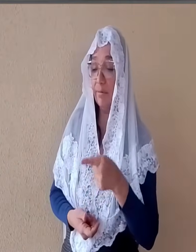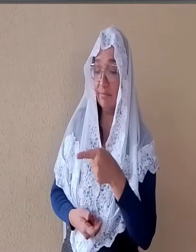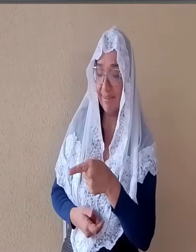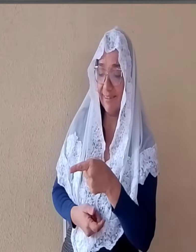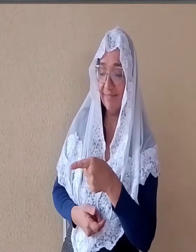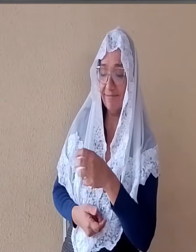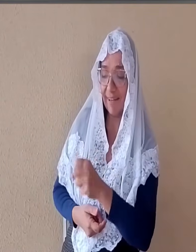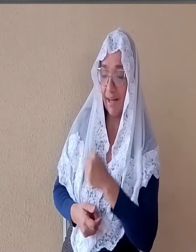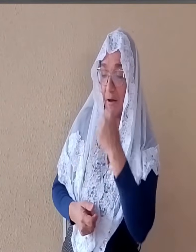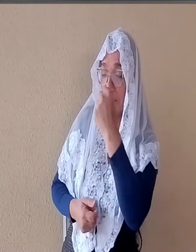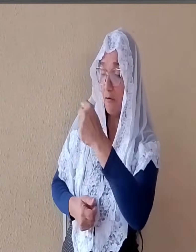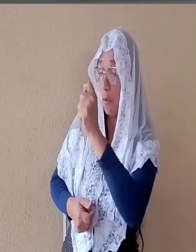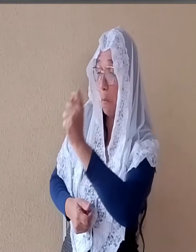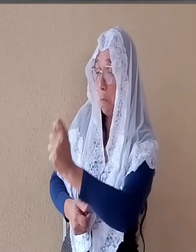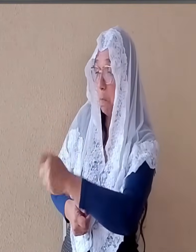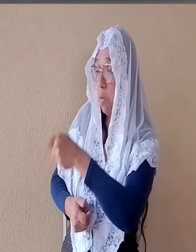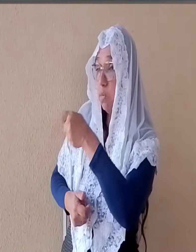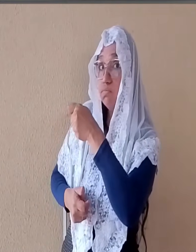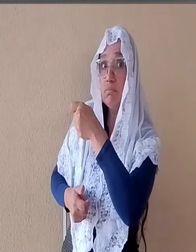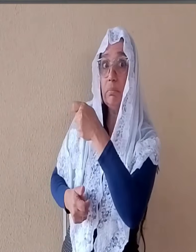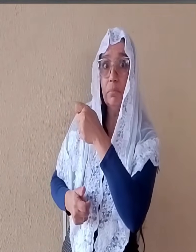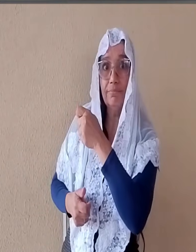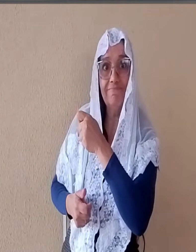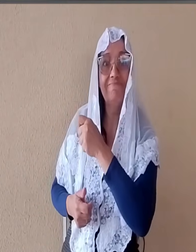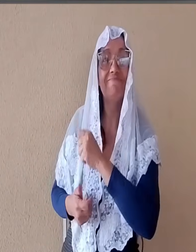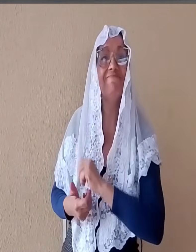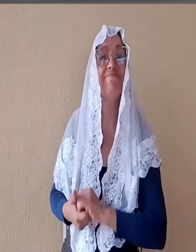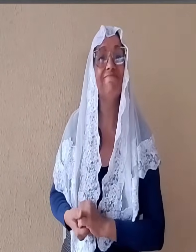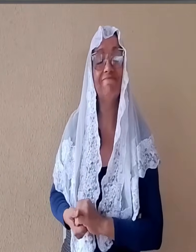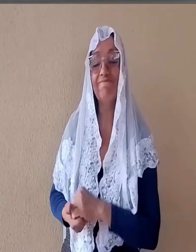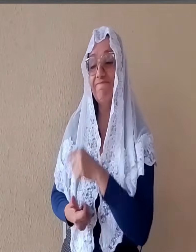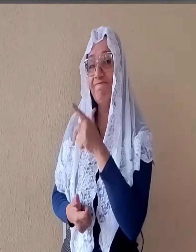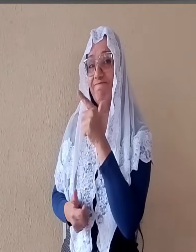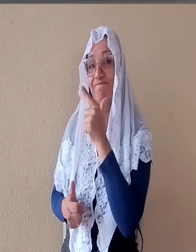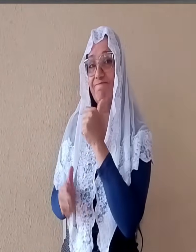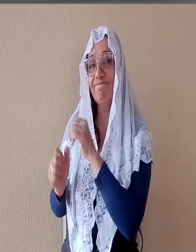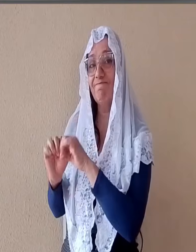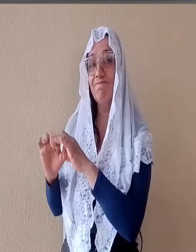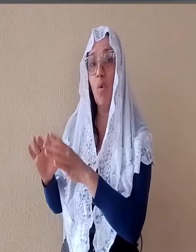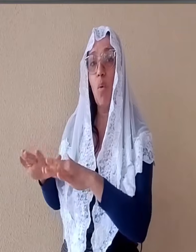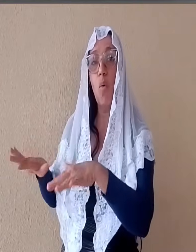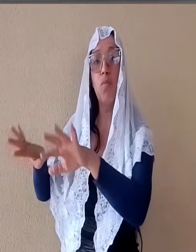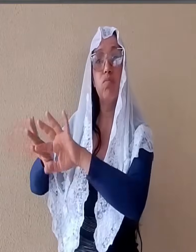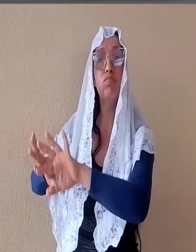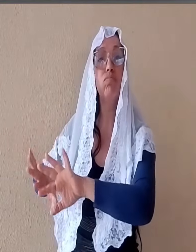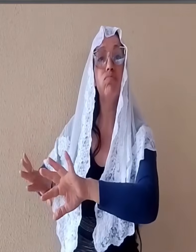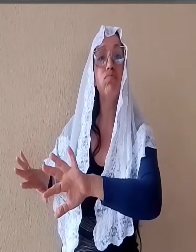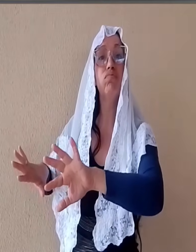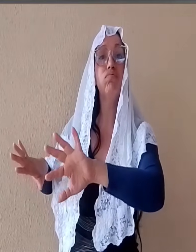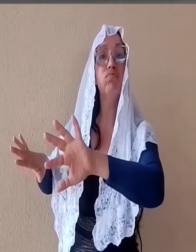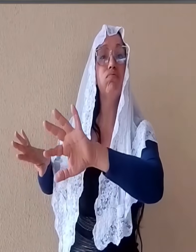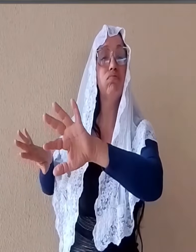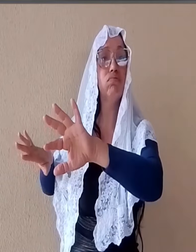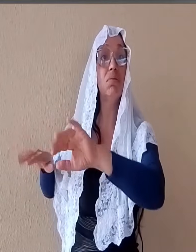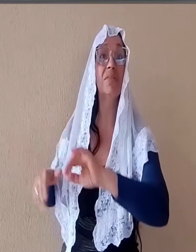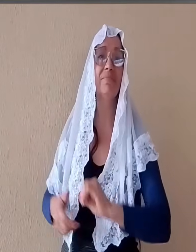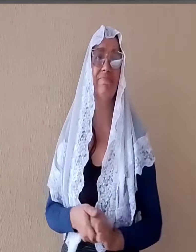que nem esse povo. E o povo era mau diante de Deus. O povo rebeliava diante de